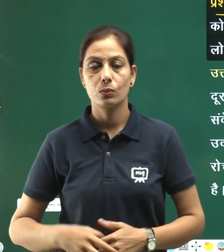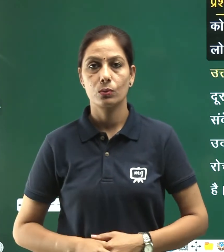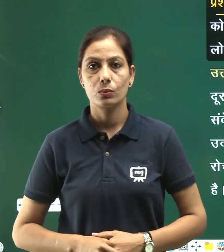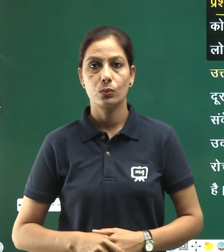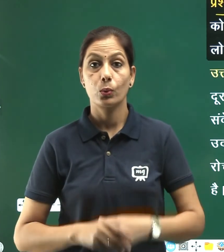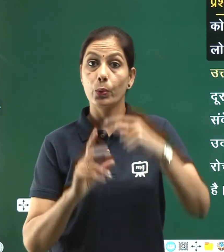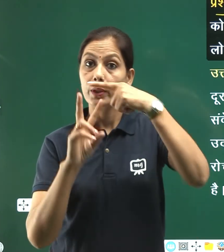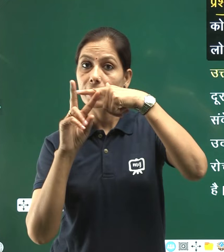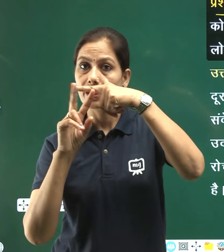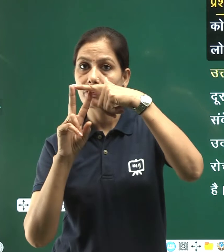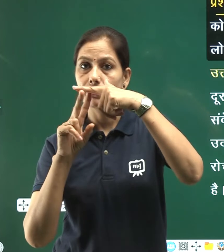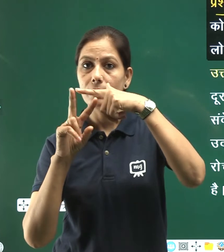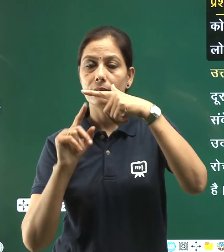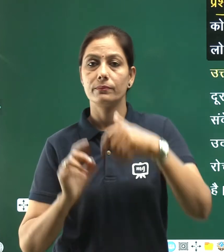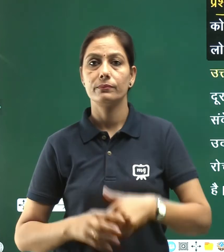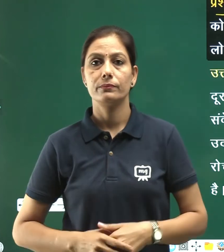दूरदर्शन पर